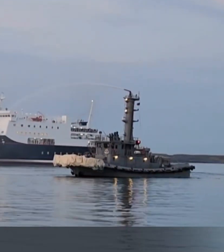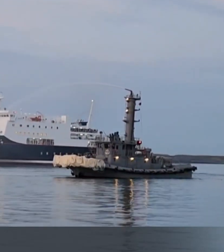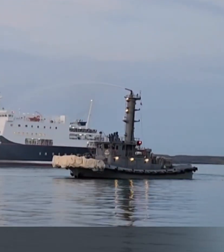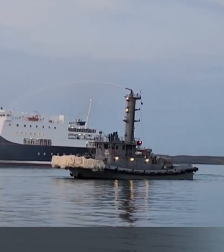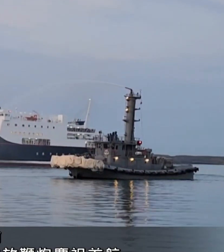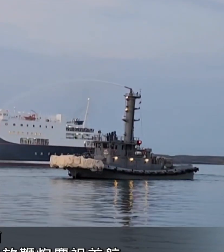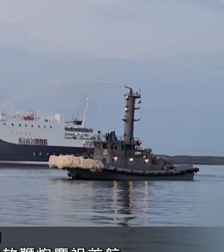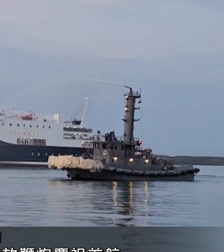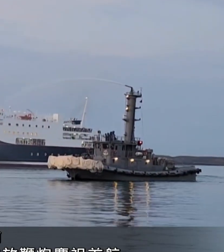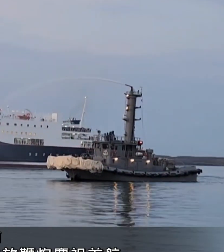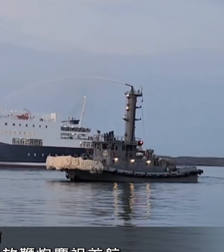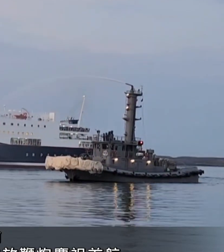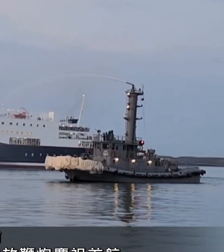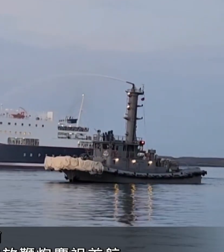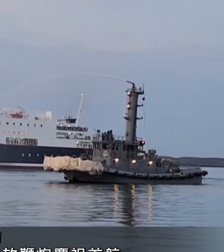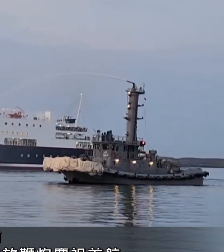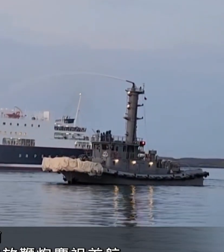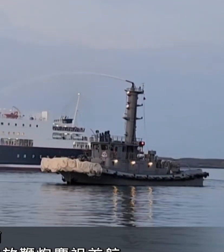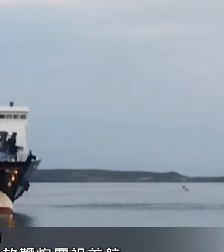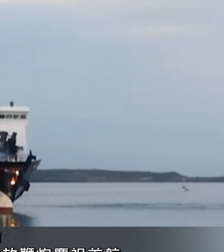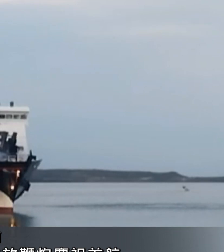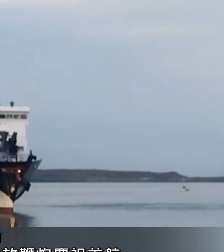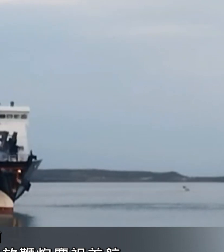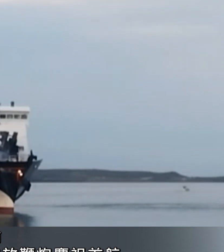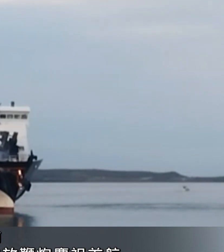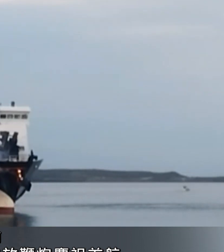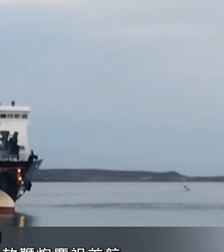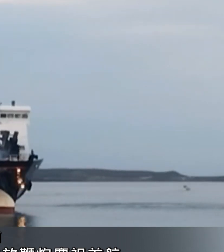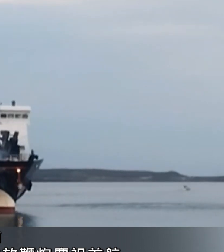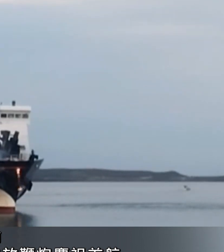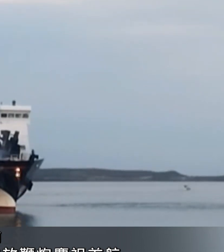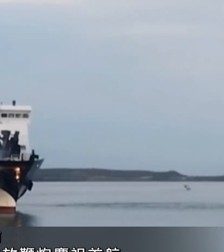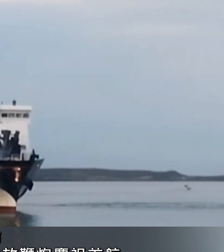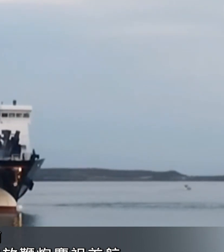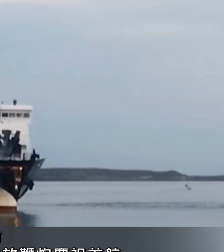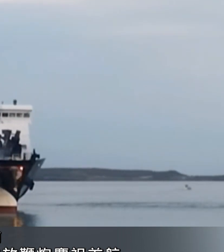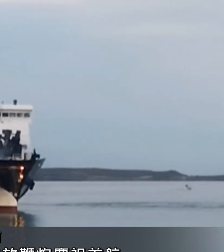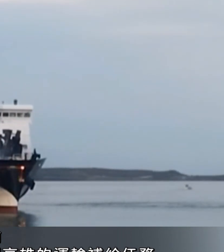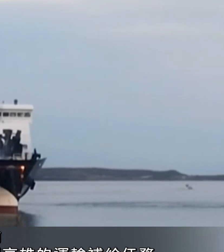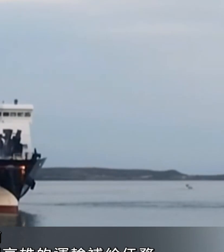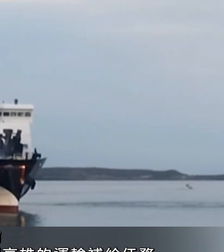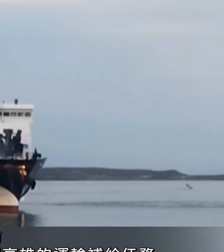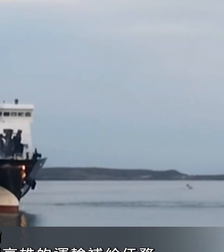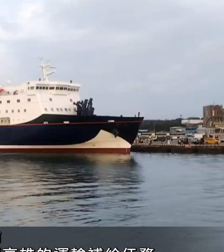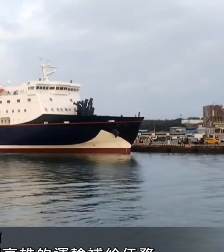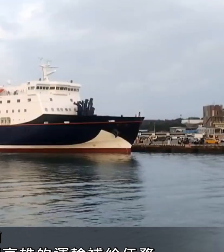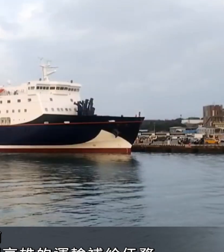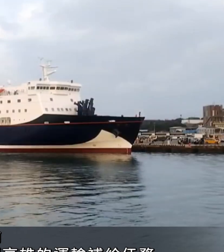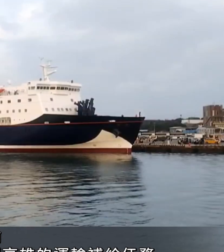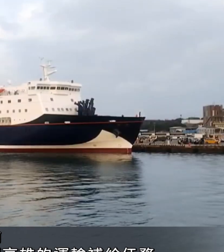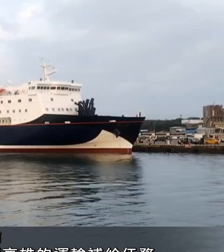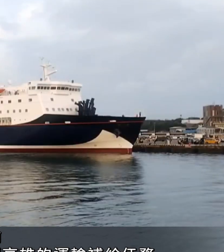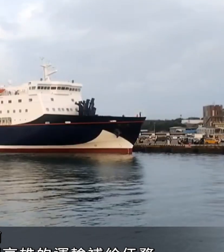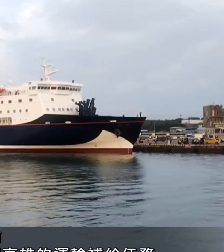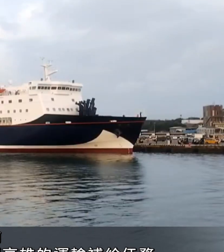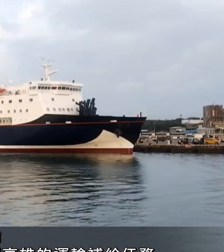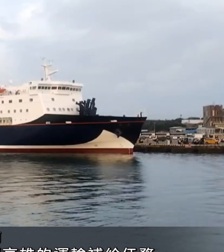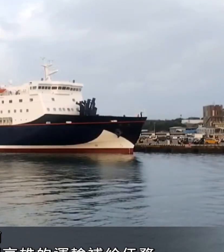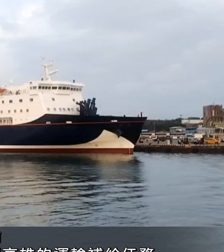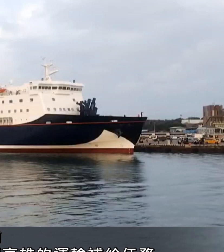喷水里迎接澎湖轮进港前，船身前后也放鞭炮庆祝首航。接棒退役的台华轮将肩负起澎湖往返高雄的